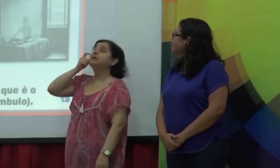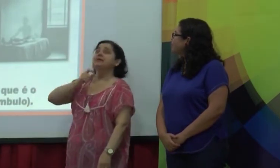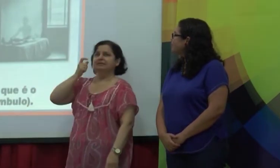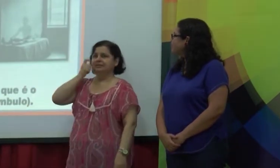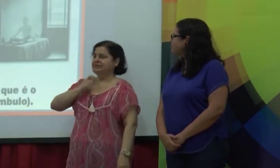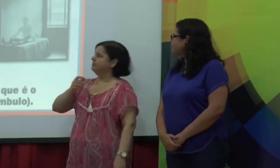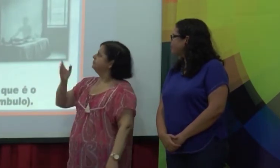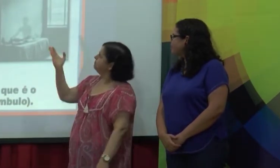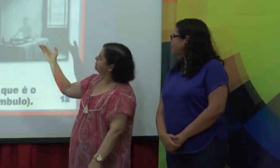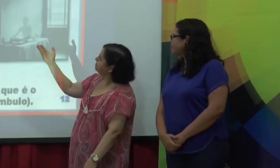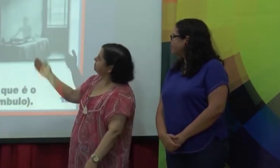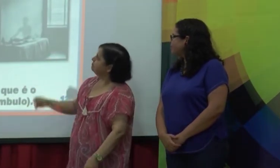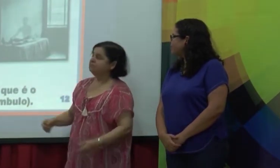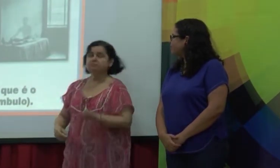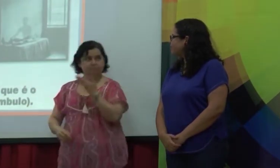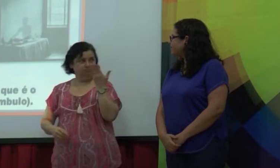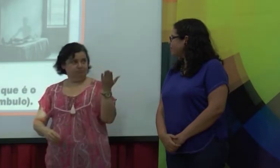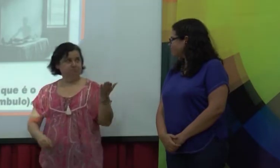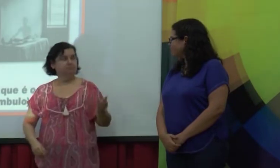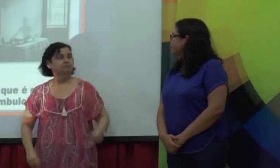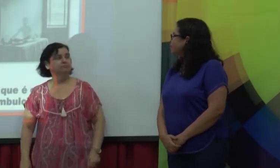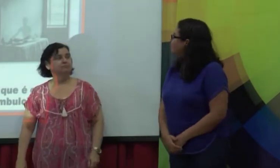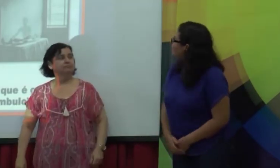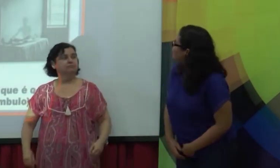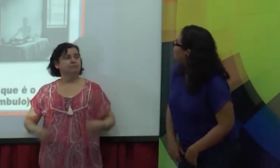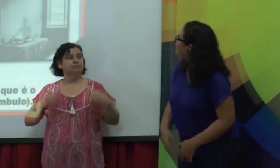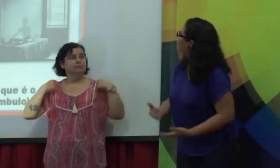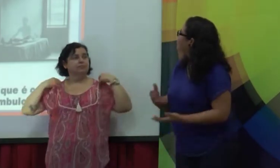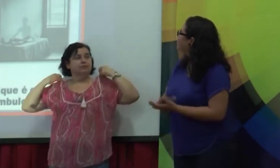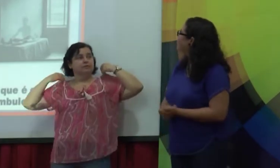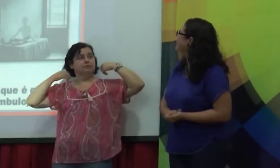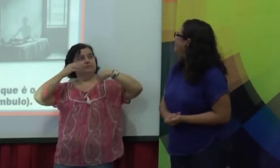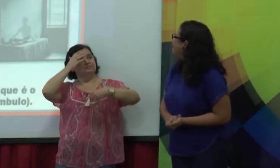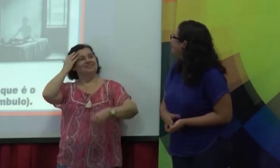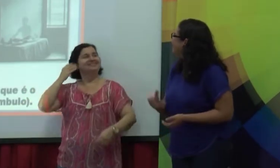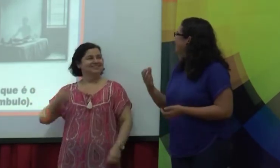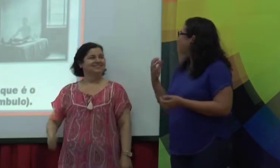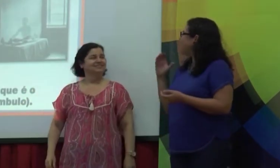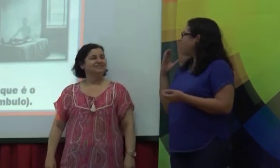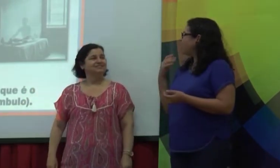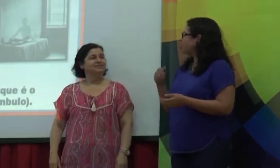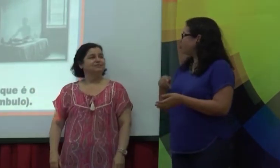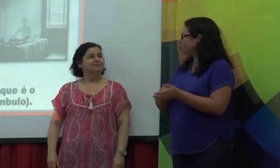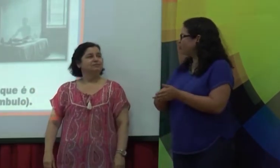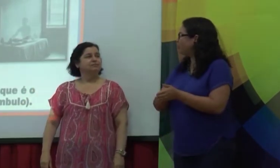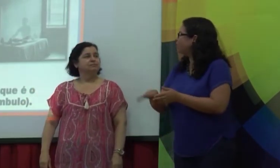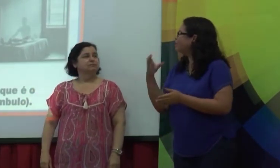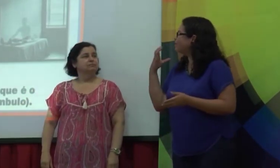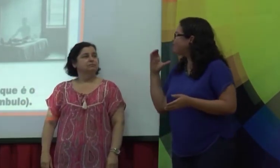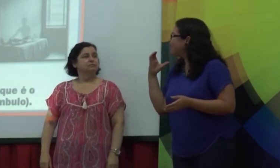Bom, Kardec, vou passar para você. Bom,